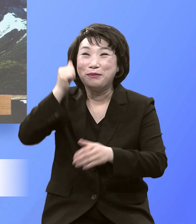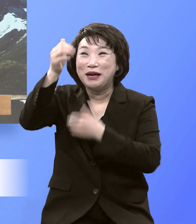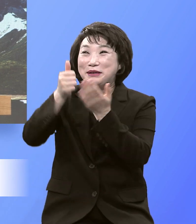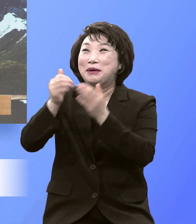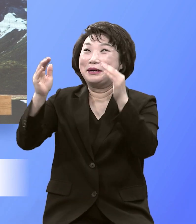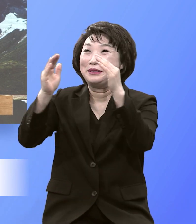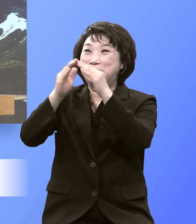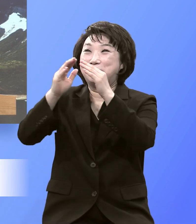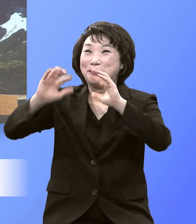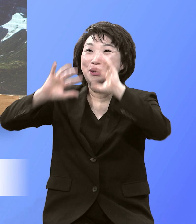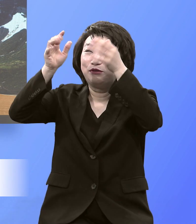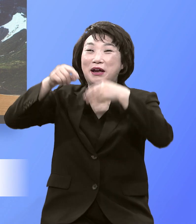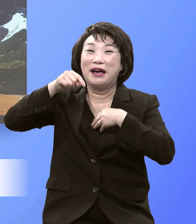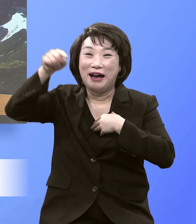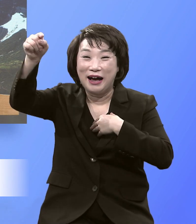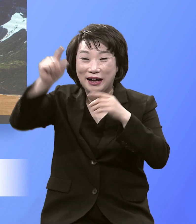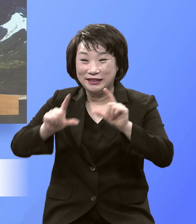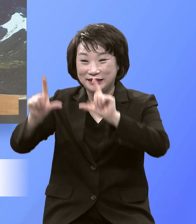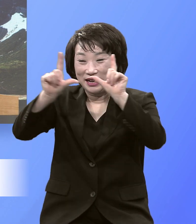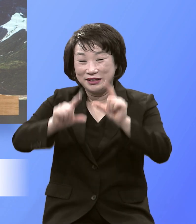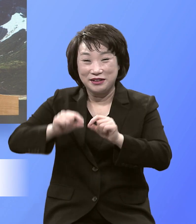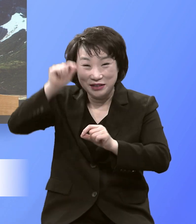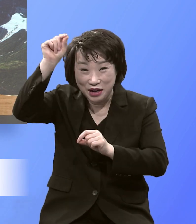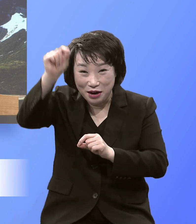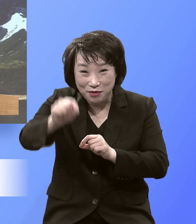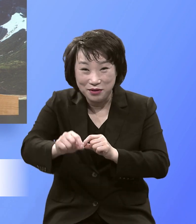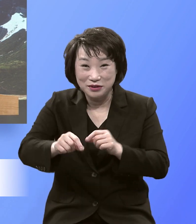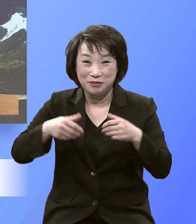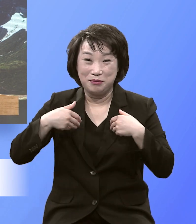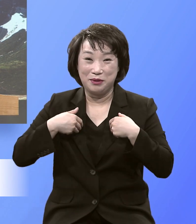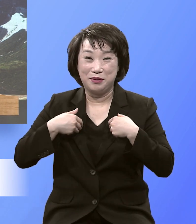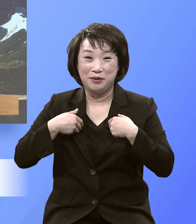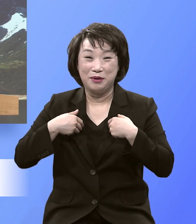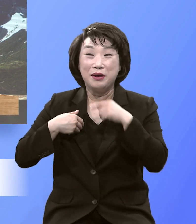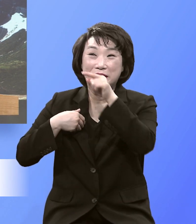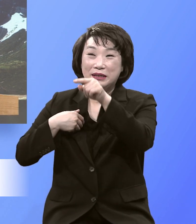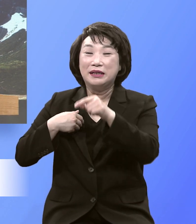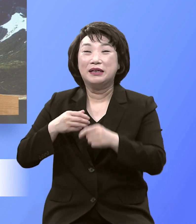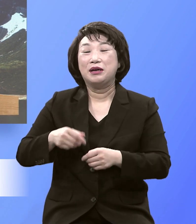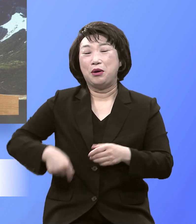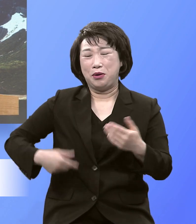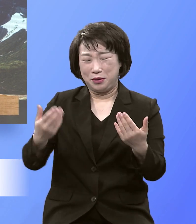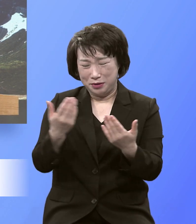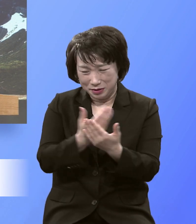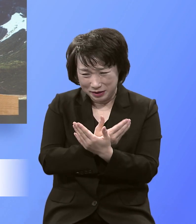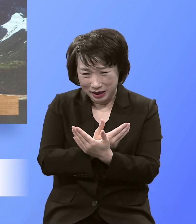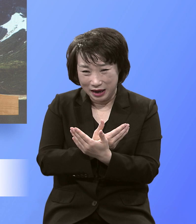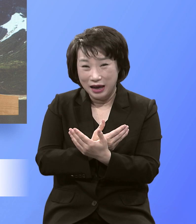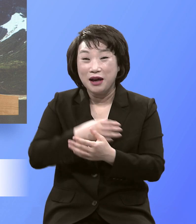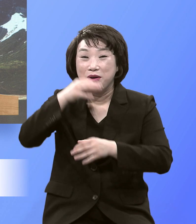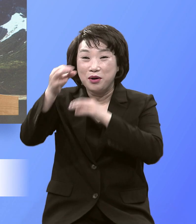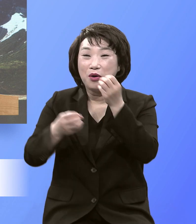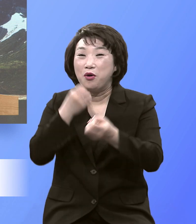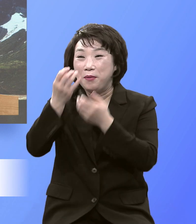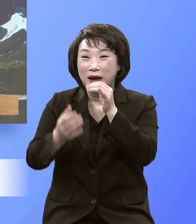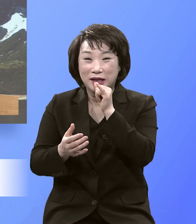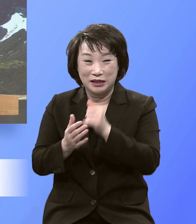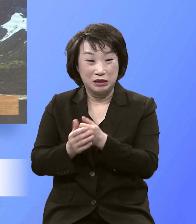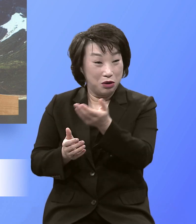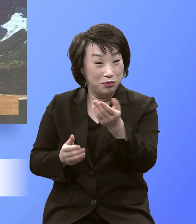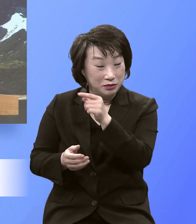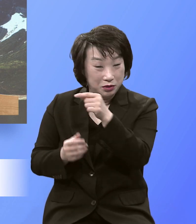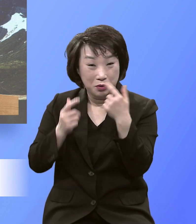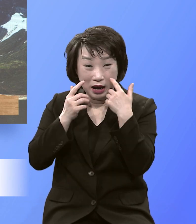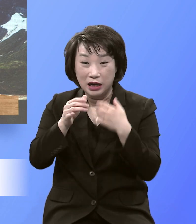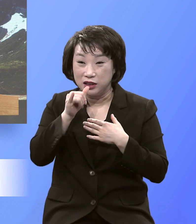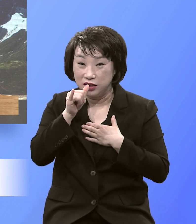집 천국에서 영원히 살려고는 애절한 회개의 절규가 반드시